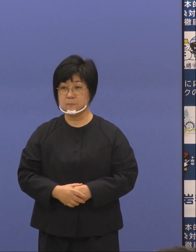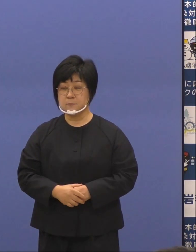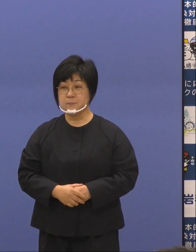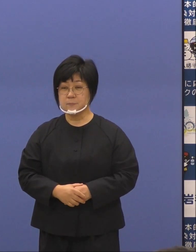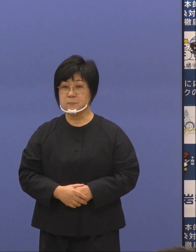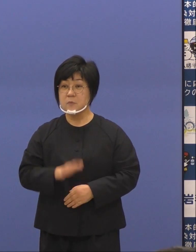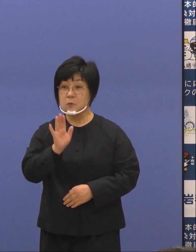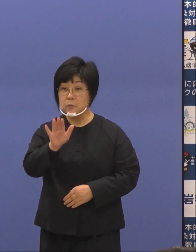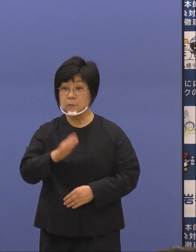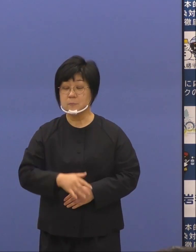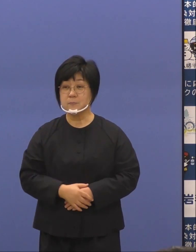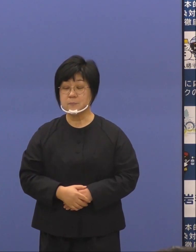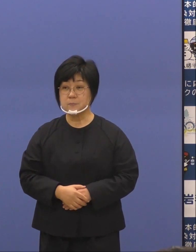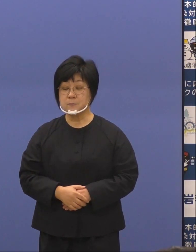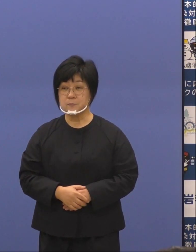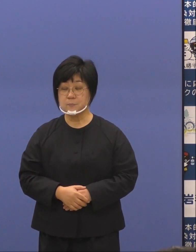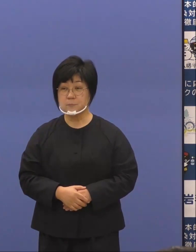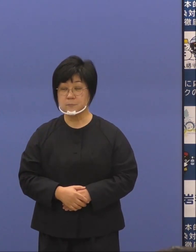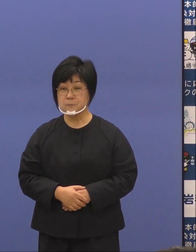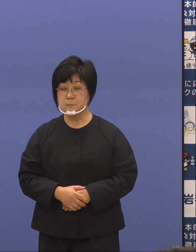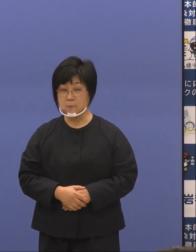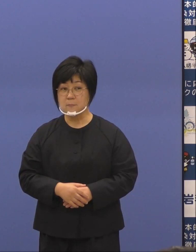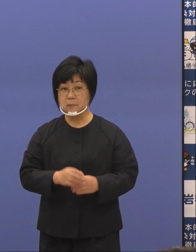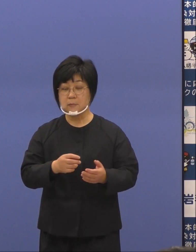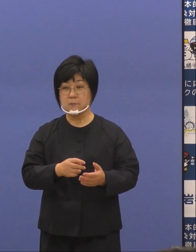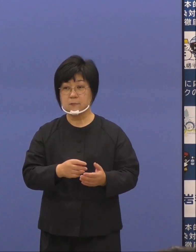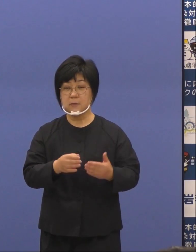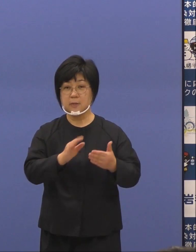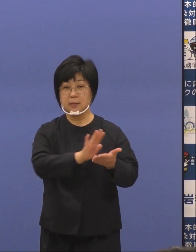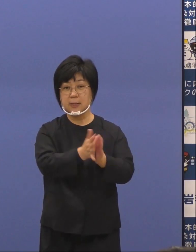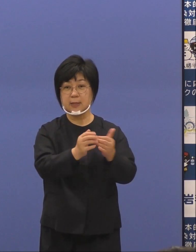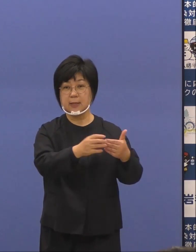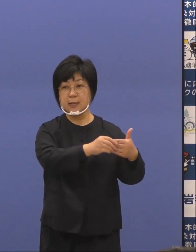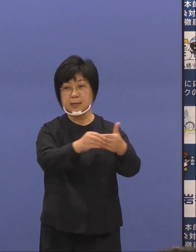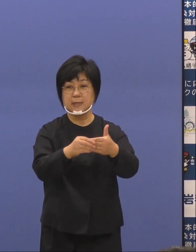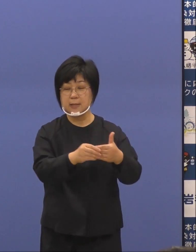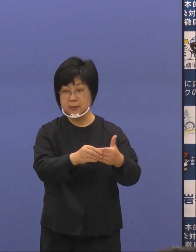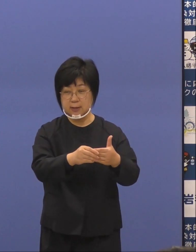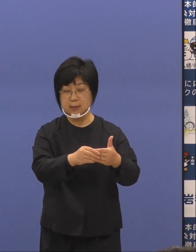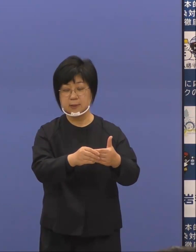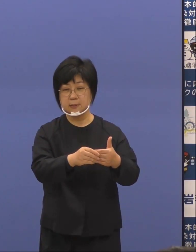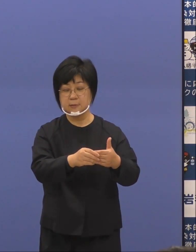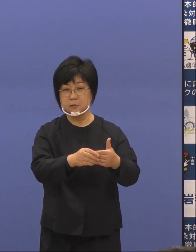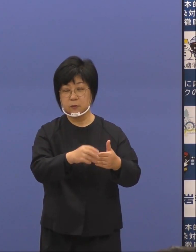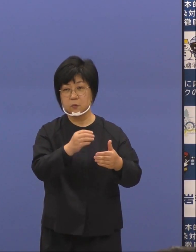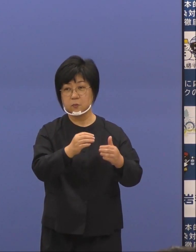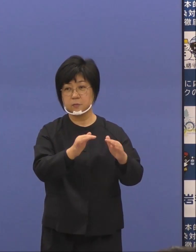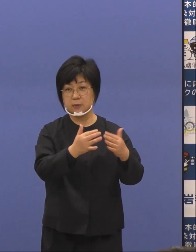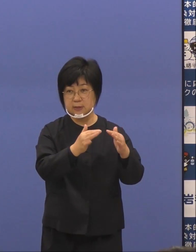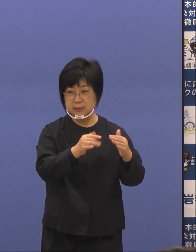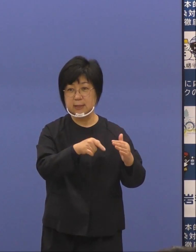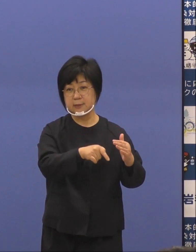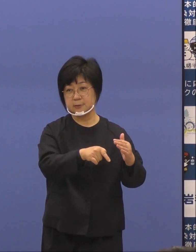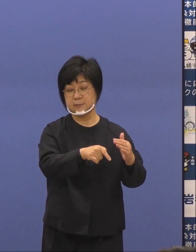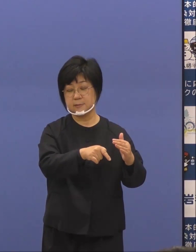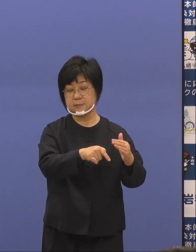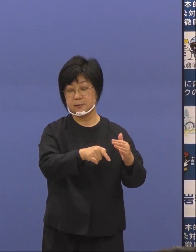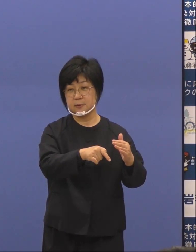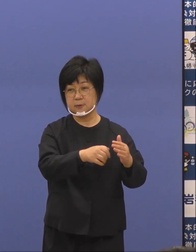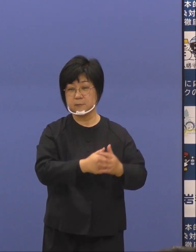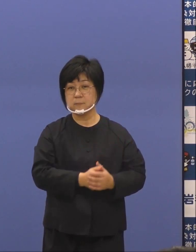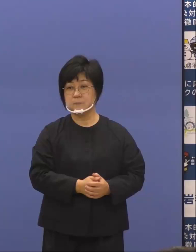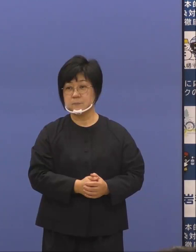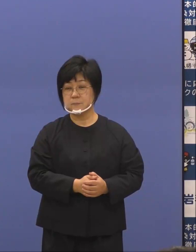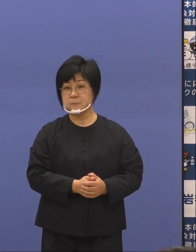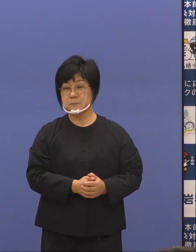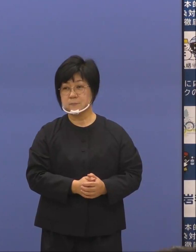その後立憲県連で常任幹事会が開かれて体制が刷新されたんですが、ま